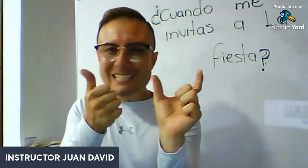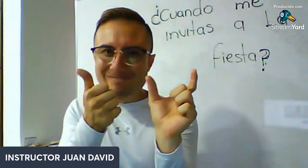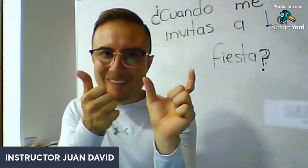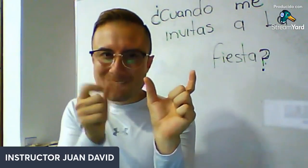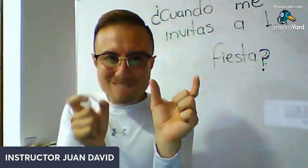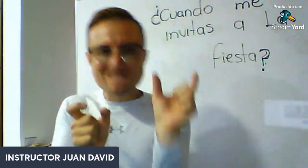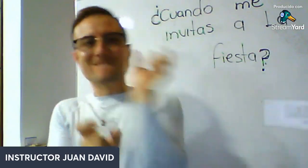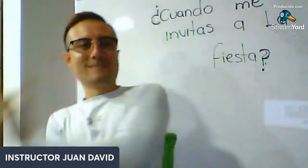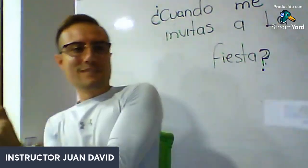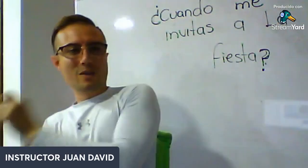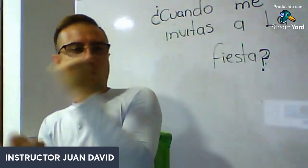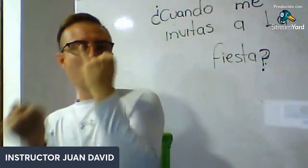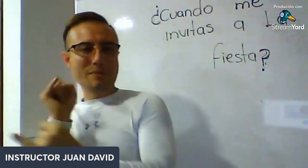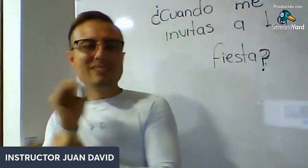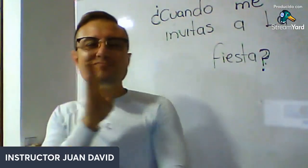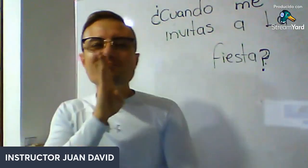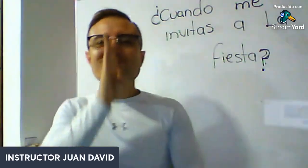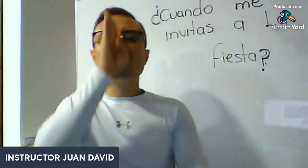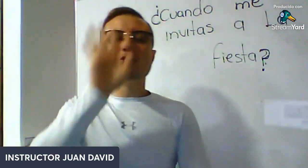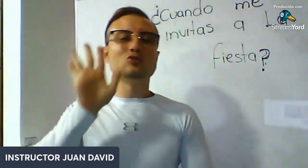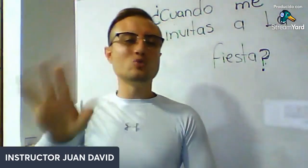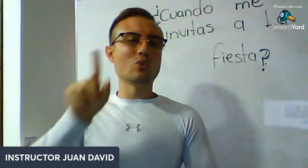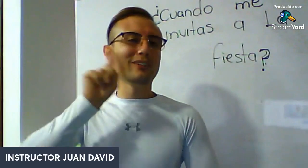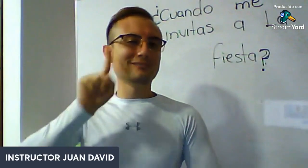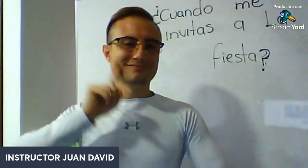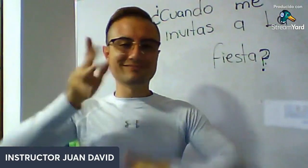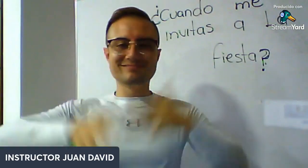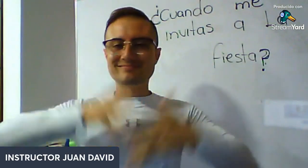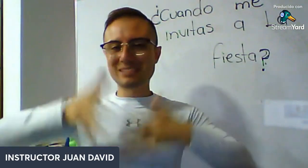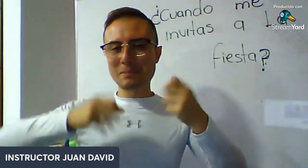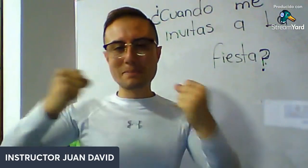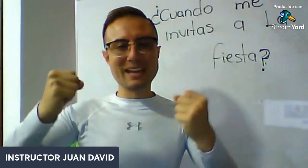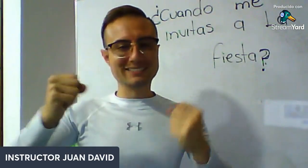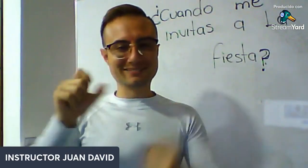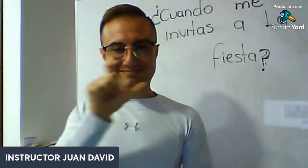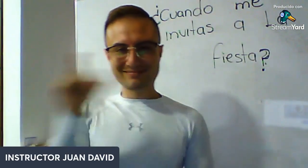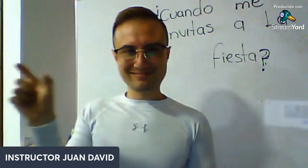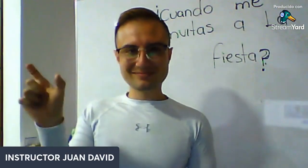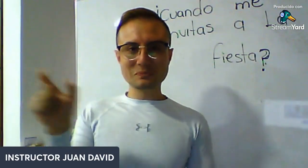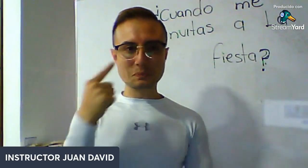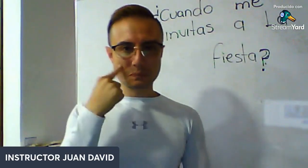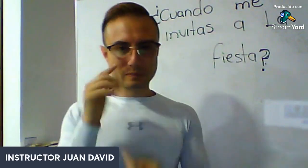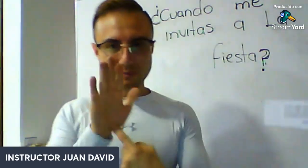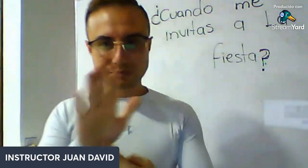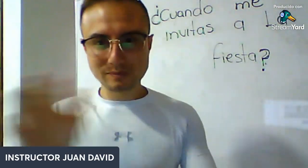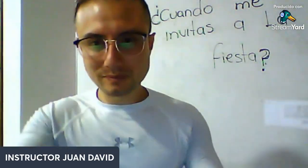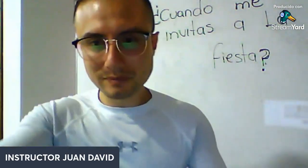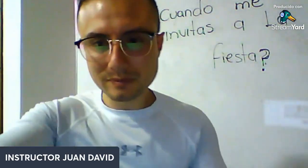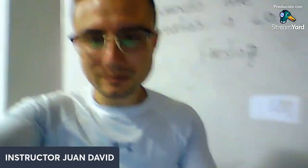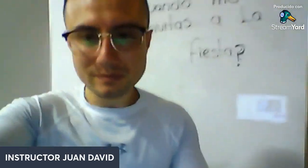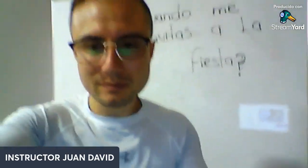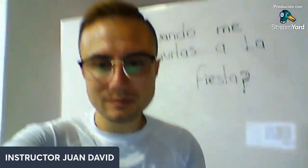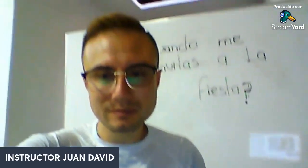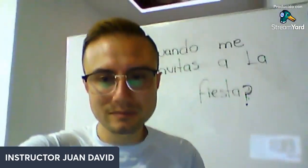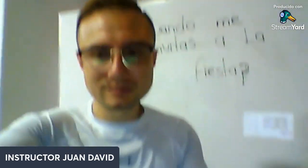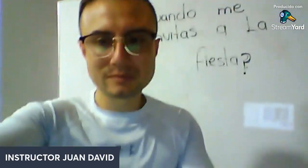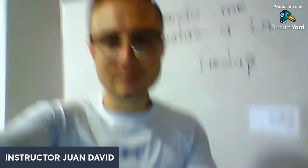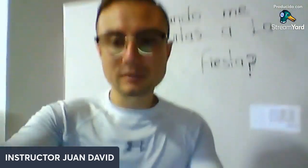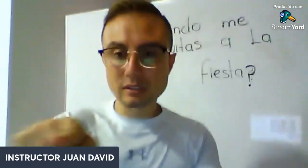frases y algunos otros les hizo falta algún cambio alguna palabrita para que se pueda entender como un sordo lo haría